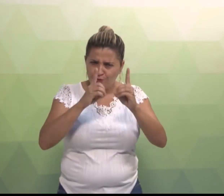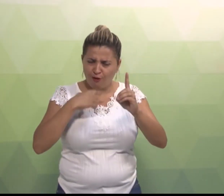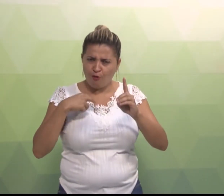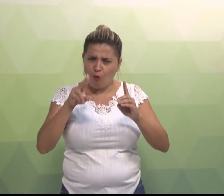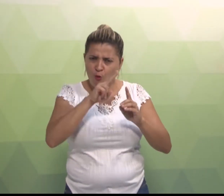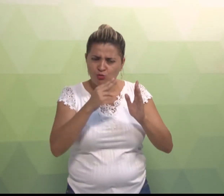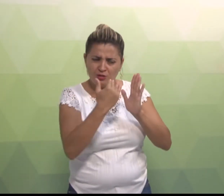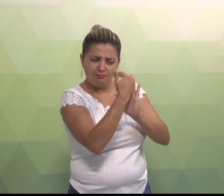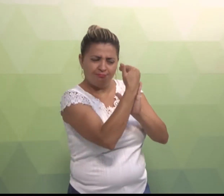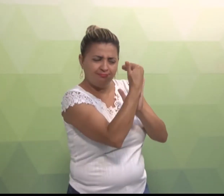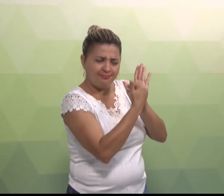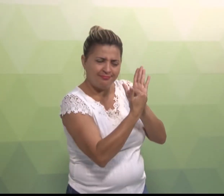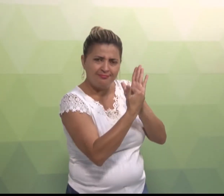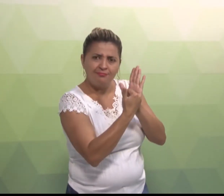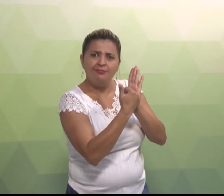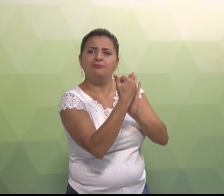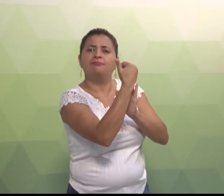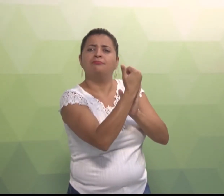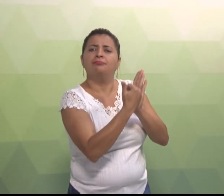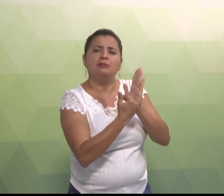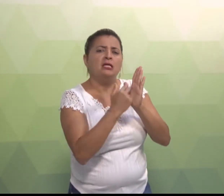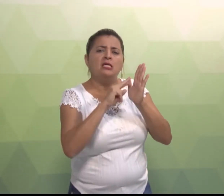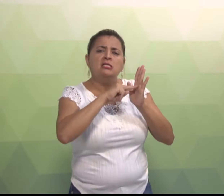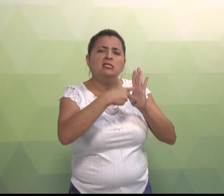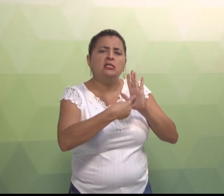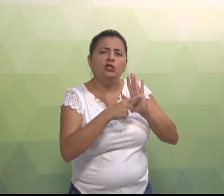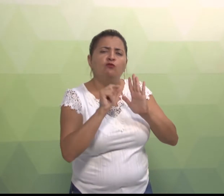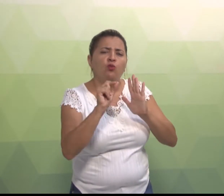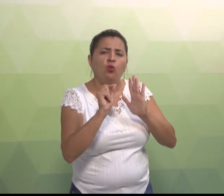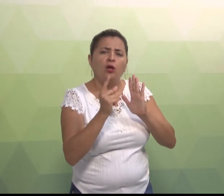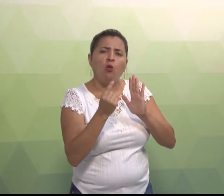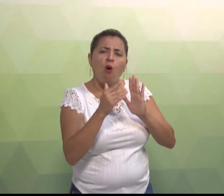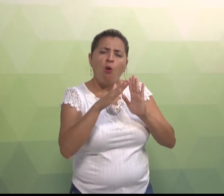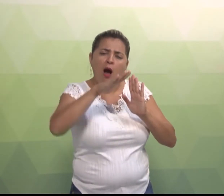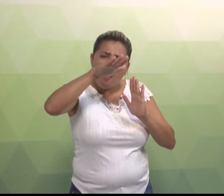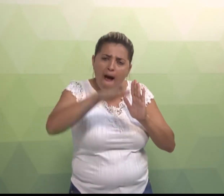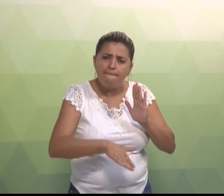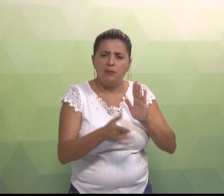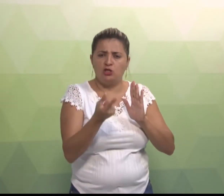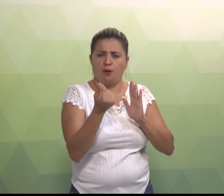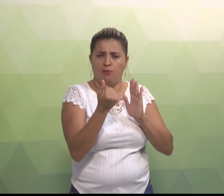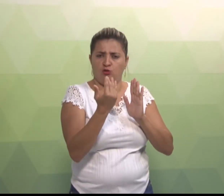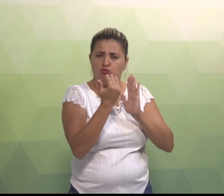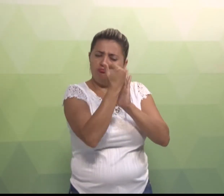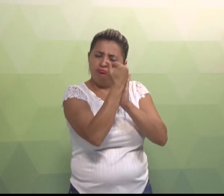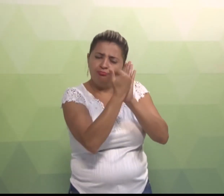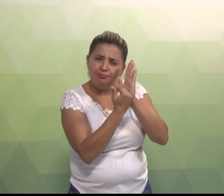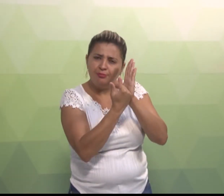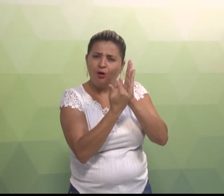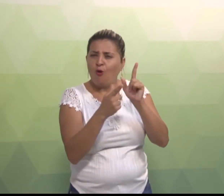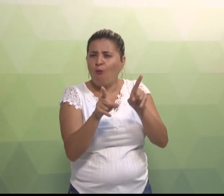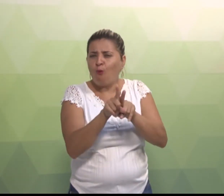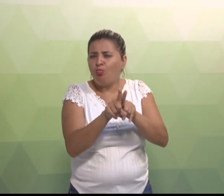dentro de um diálogo, obedecer esses sinais. Por exemplo, esse sinal aqui está abaixo, como se